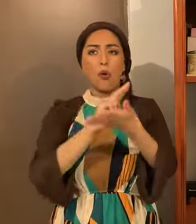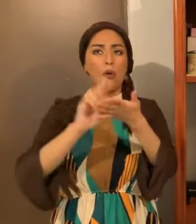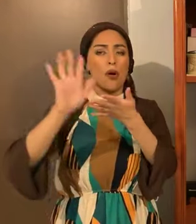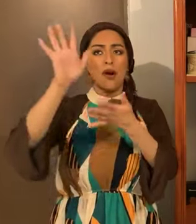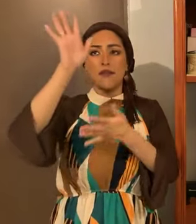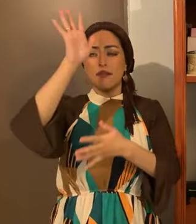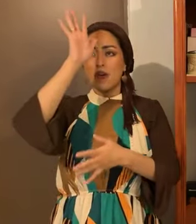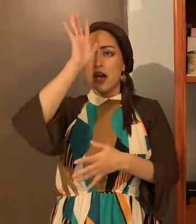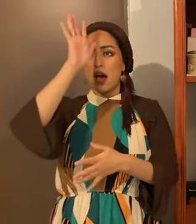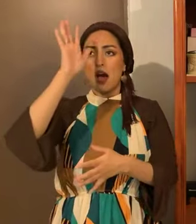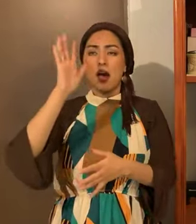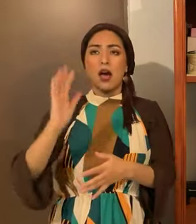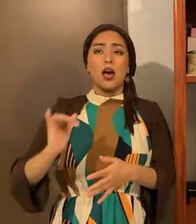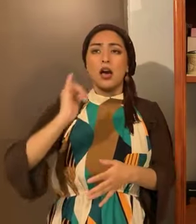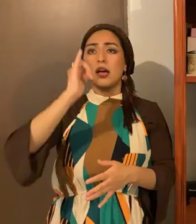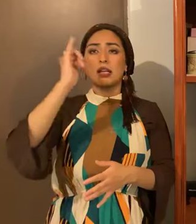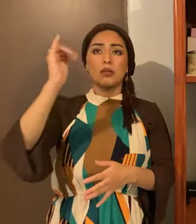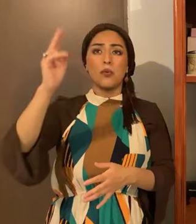Abakadosh